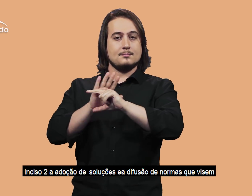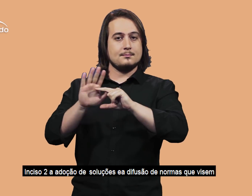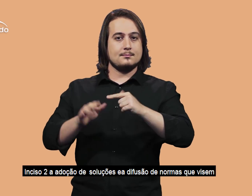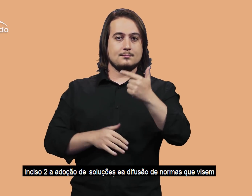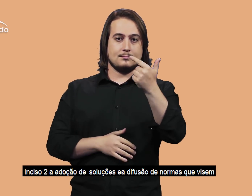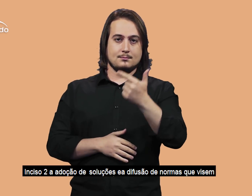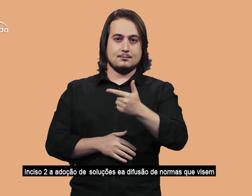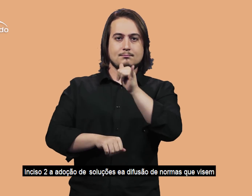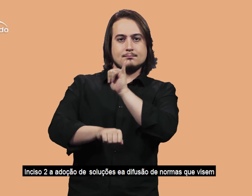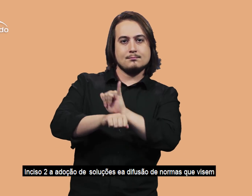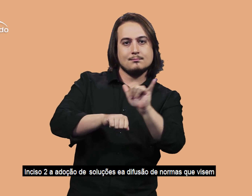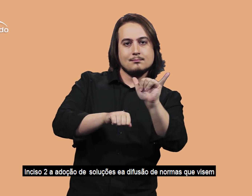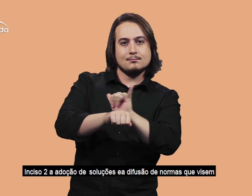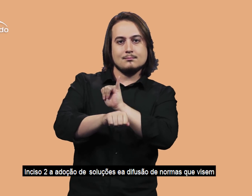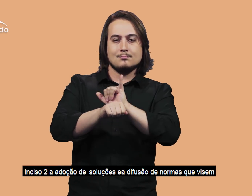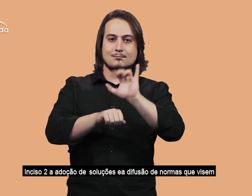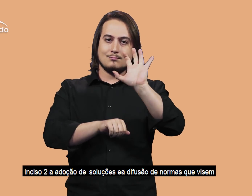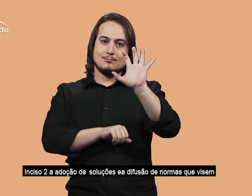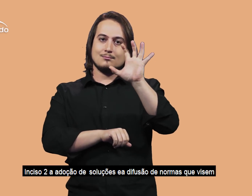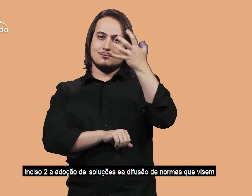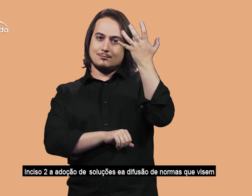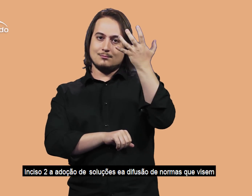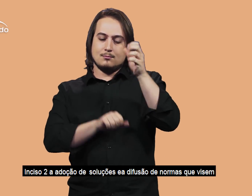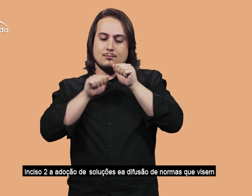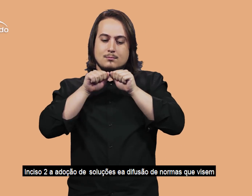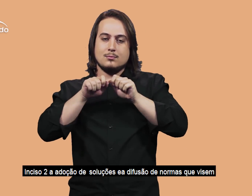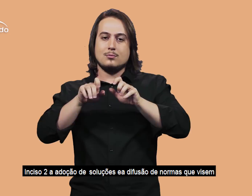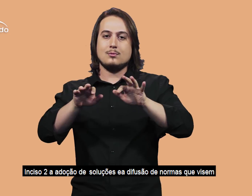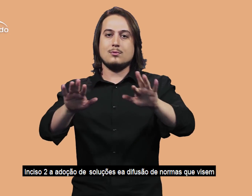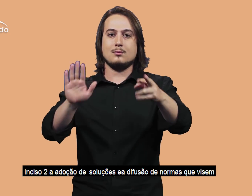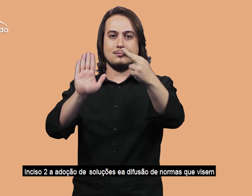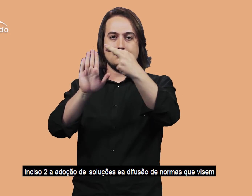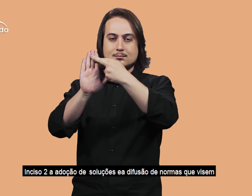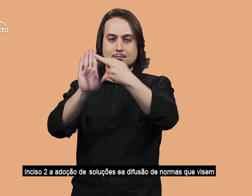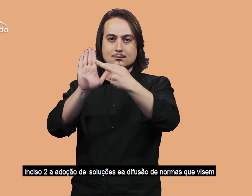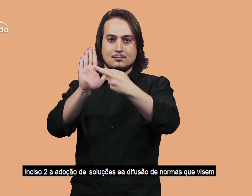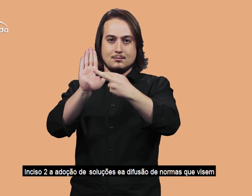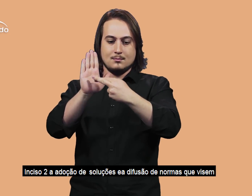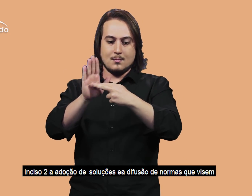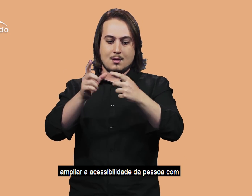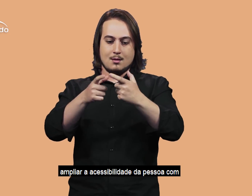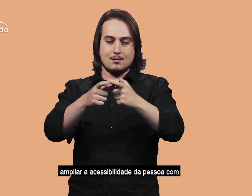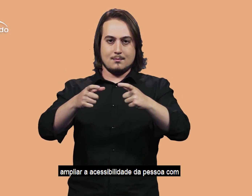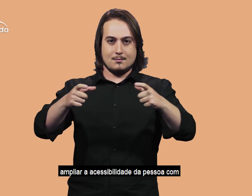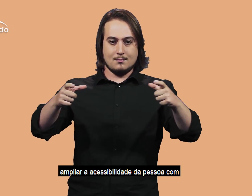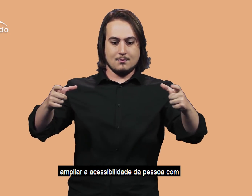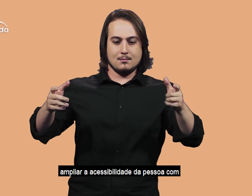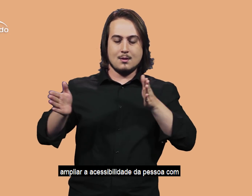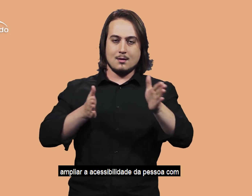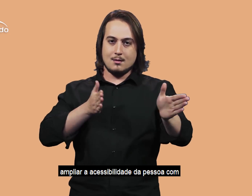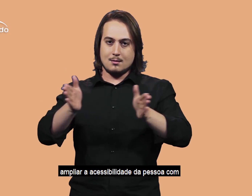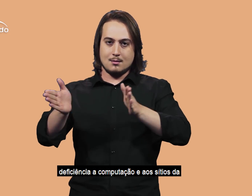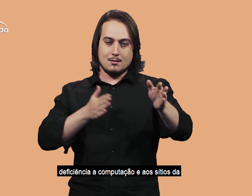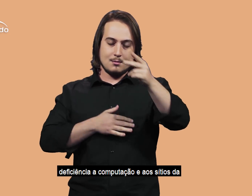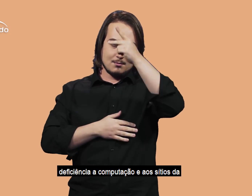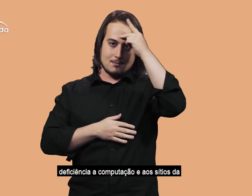2 a adoção de soluções ea difusão de normas que visem ampliar a acessibilidade da pessoa com deficiência